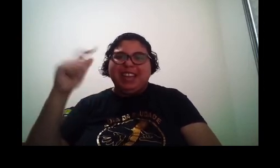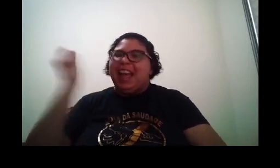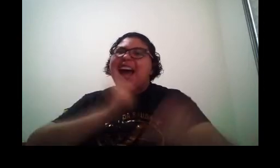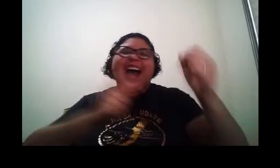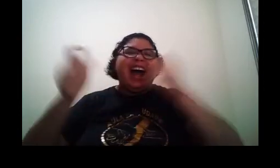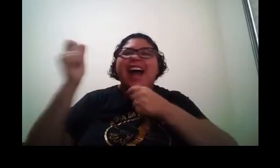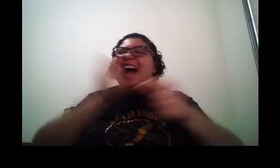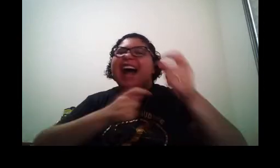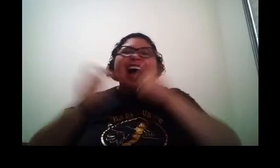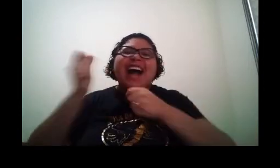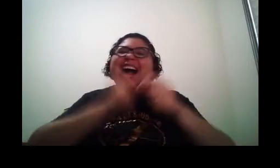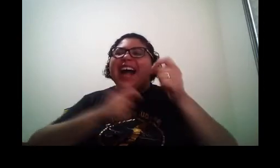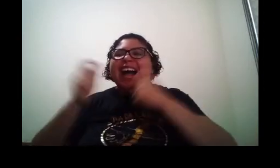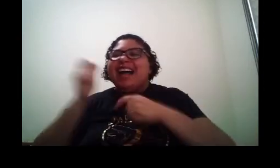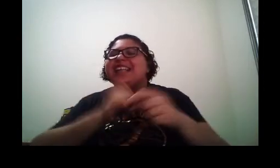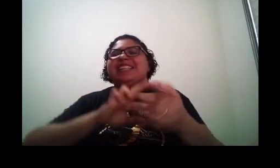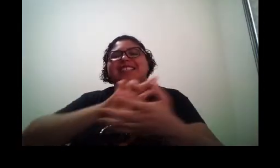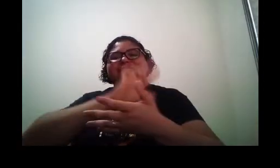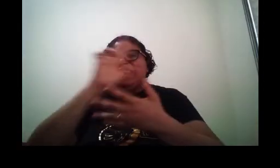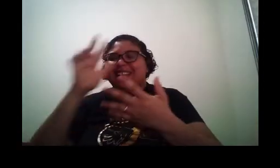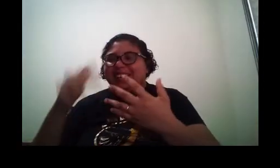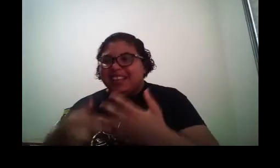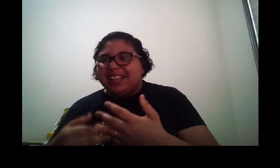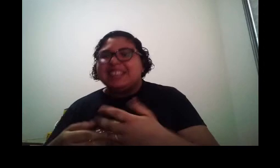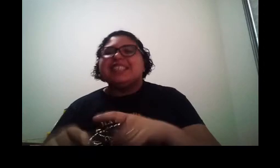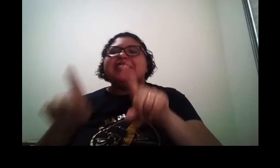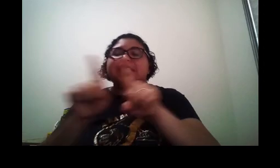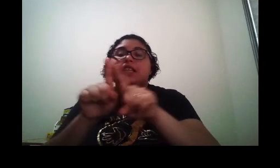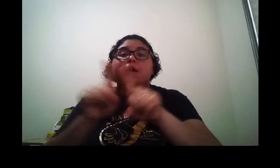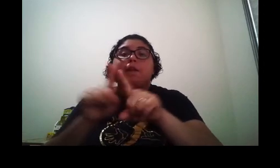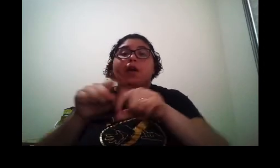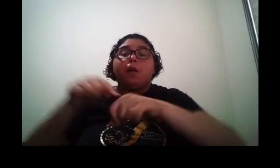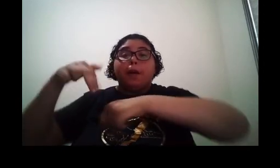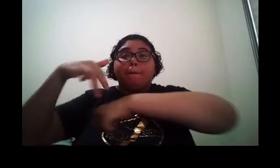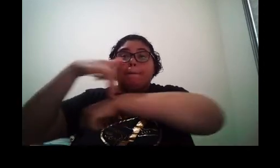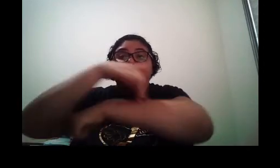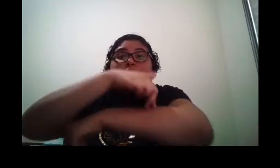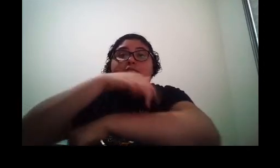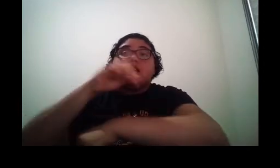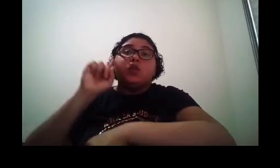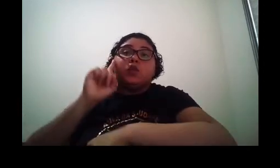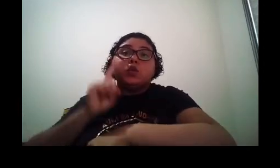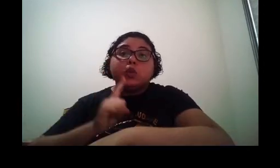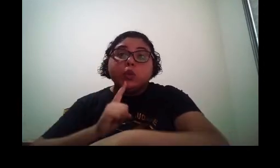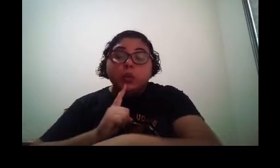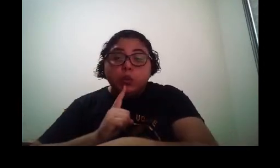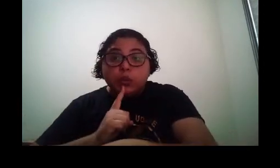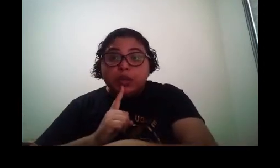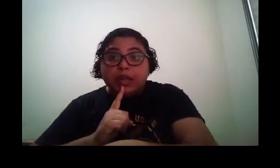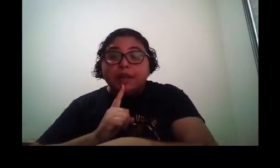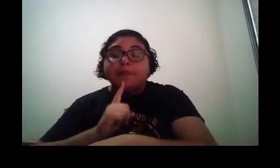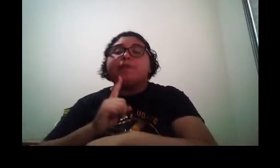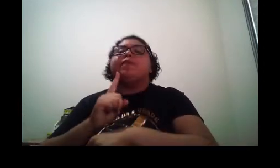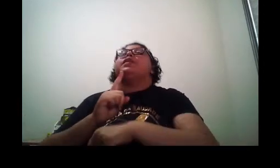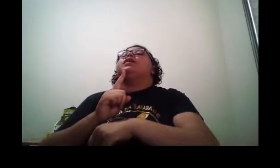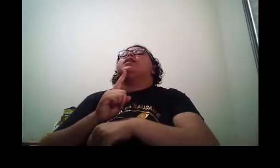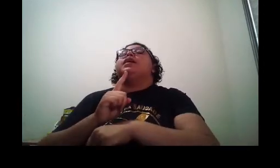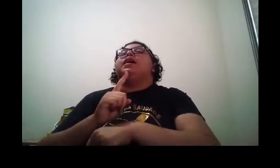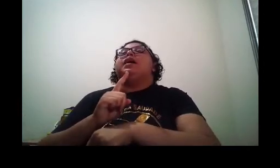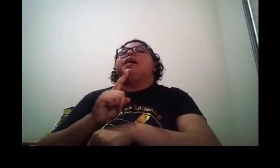muito legal. Também tem a Miss Surda, que ela é muito famosa,